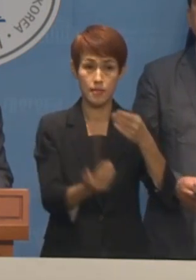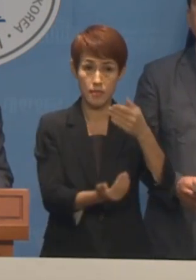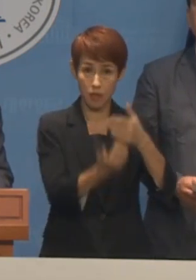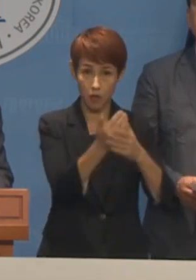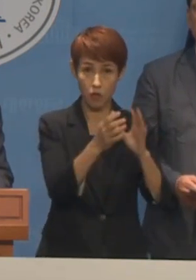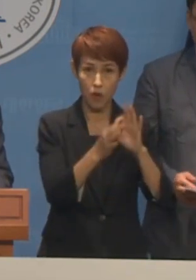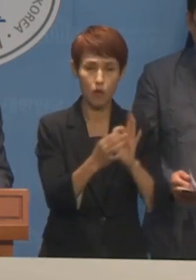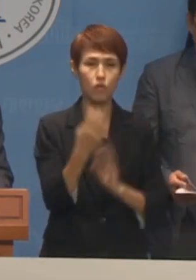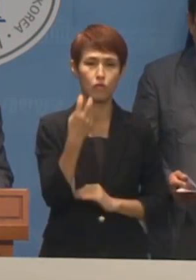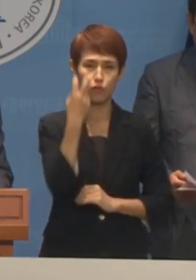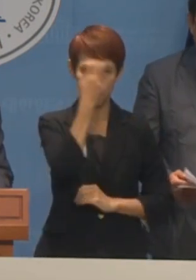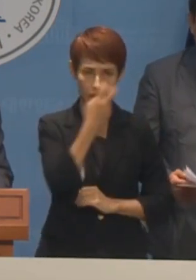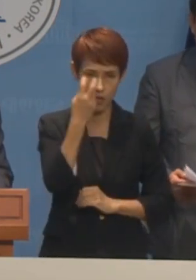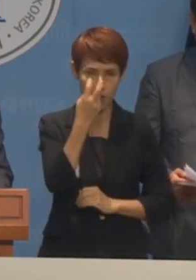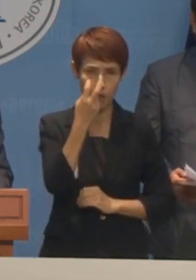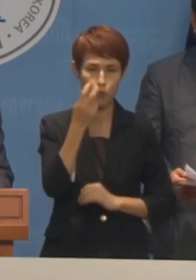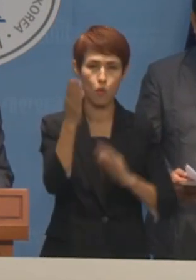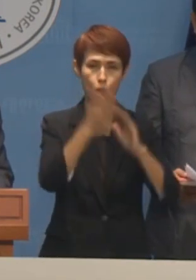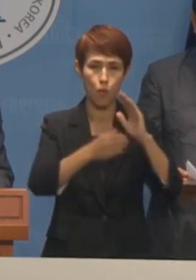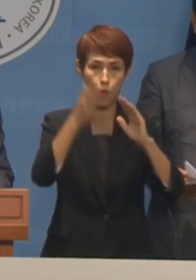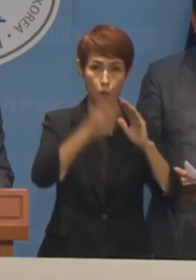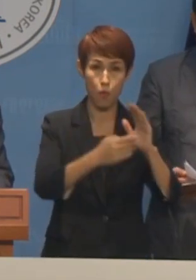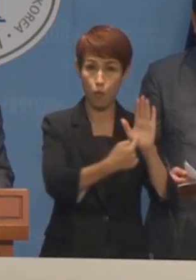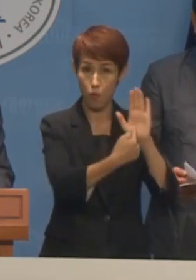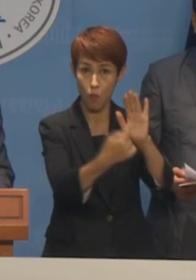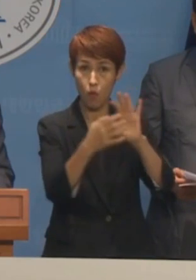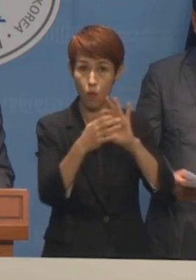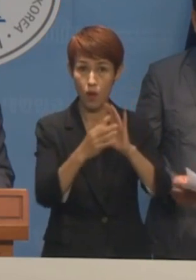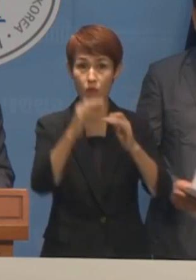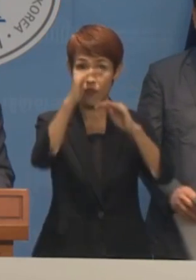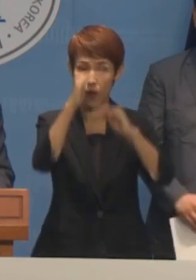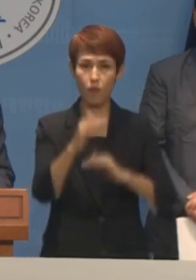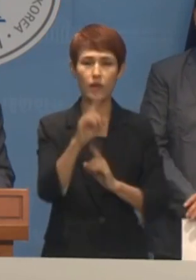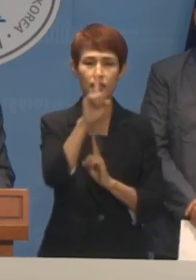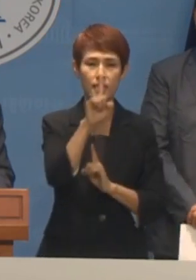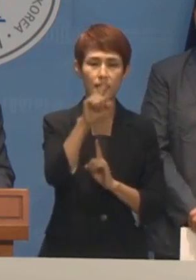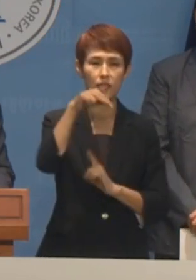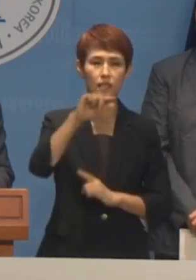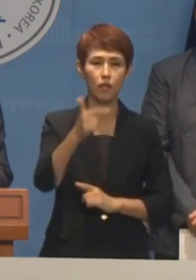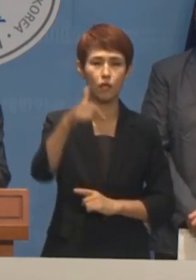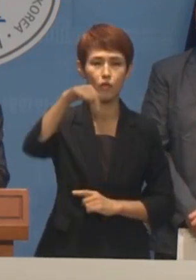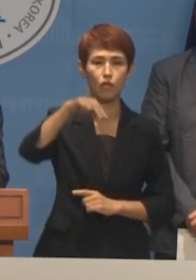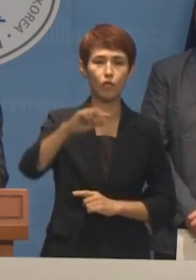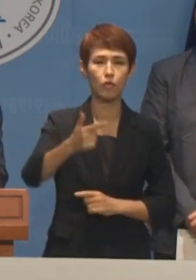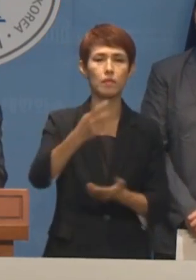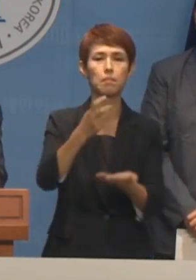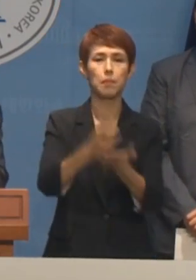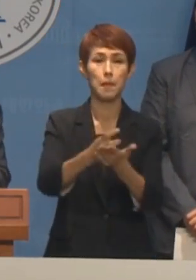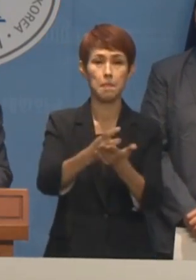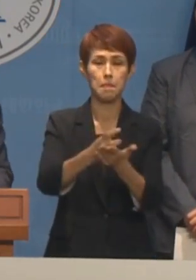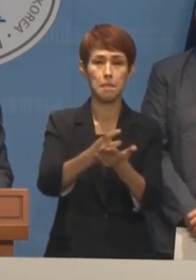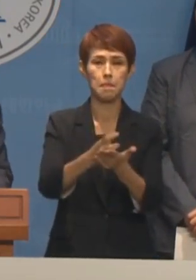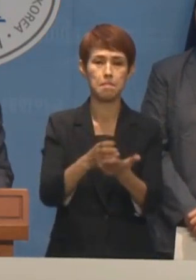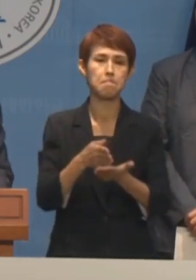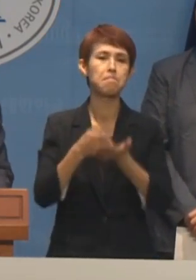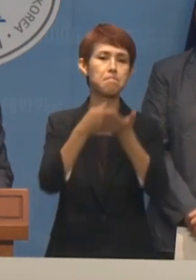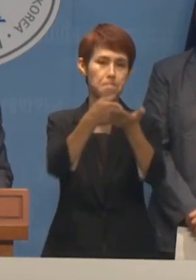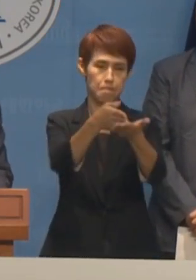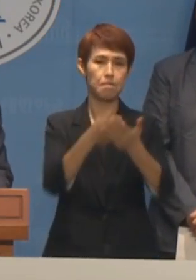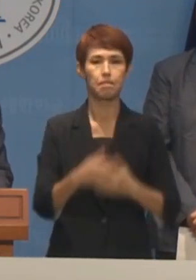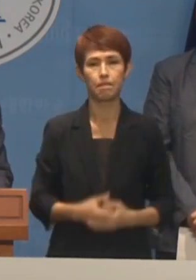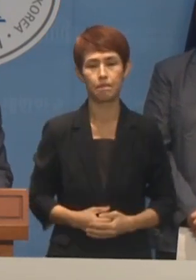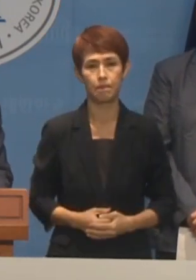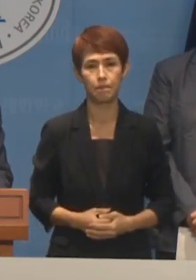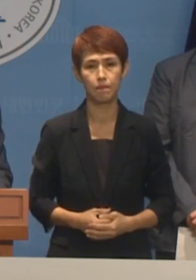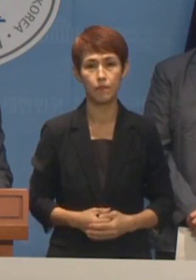공보에서의 인권보호에 관한 법률안, 일명 이성균법 제정안을 발의했습니다. 오늘